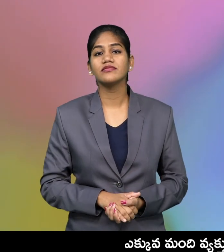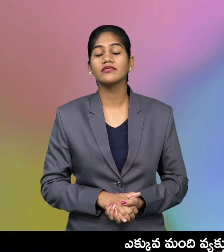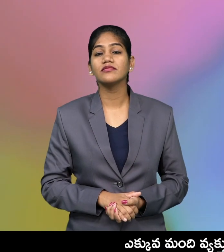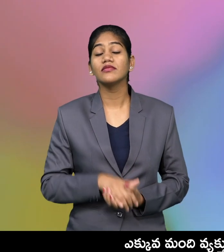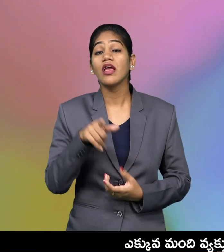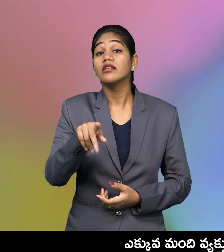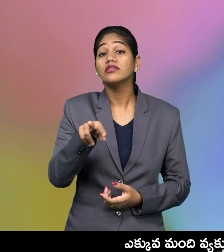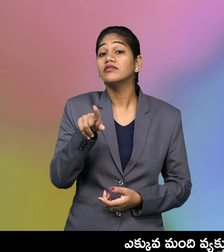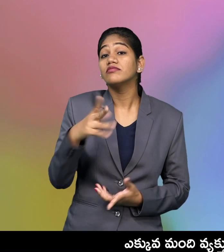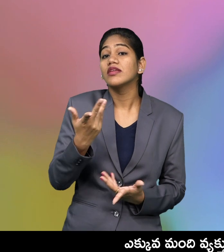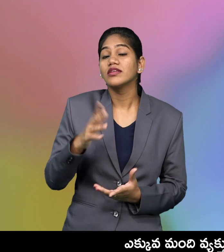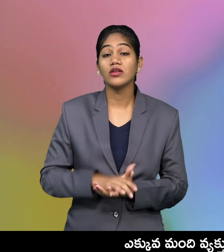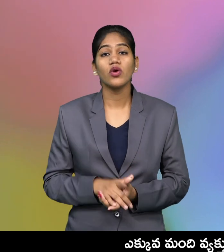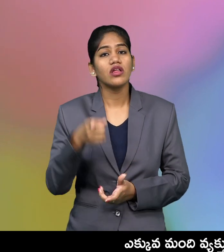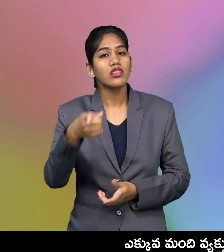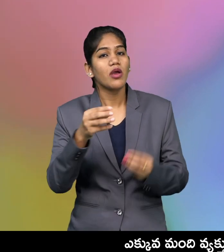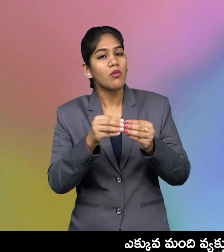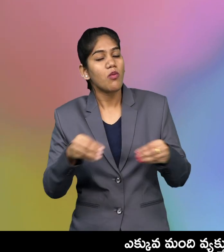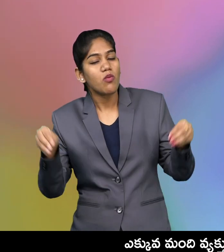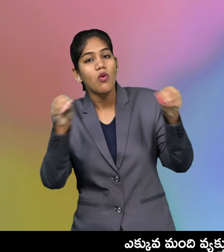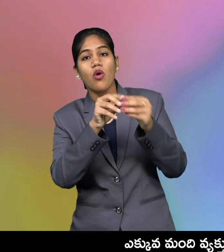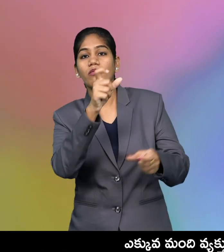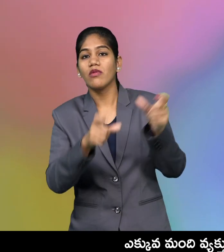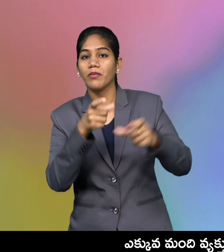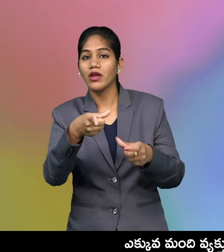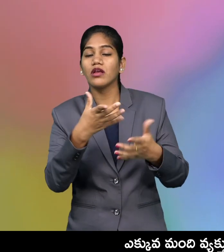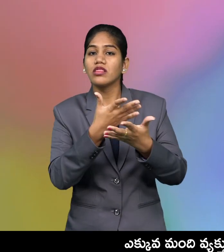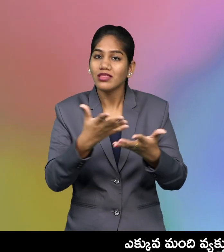ఎక్కువ మంది వ్యక్తులు మరియు వస్తువులు తిరుగుతున్నాయని దీని అర్థం.